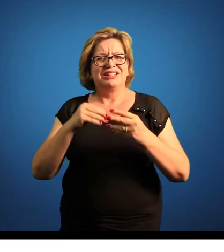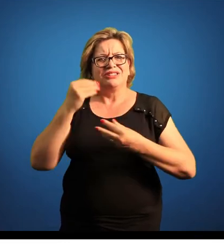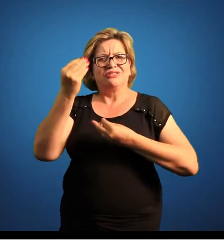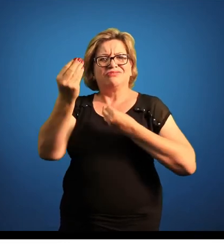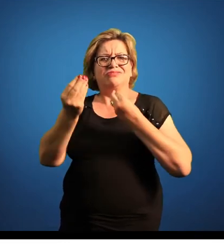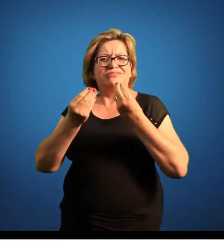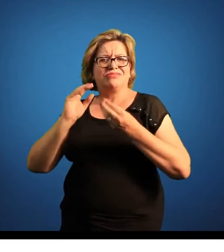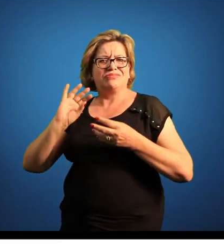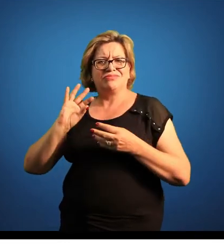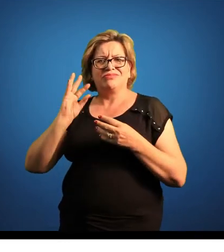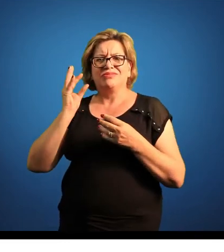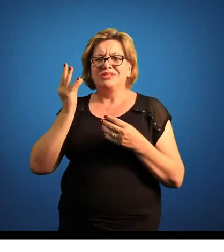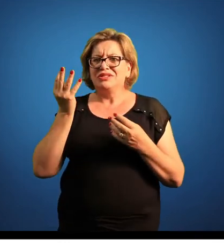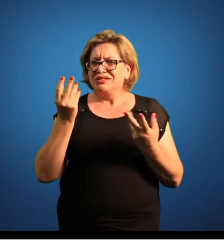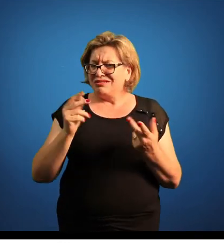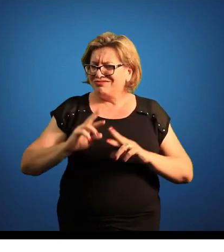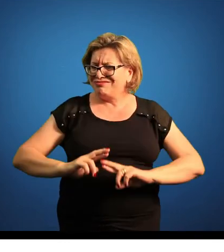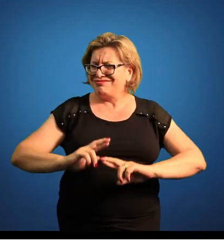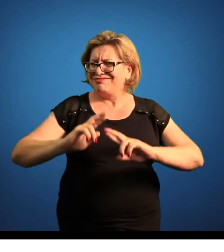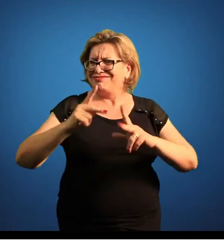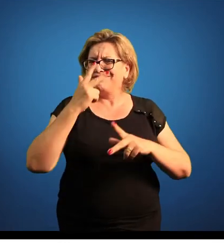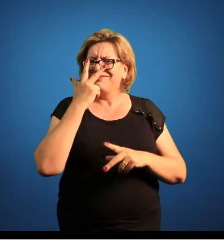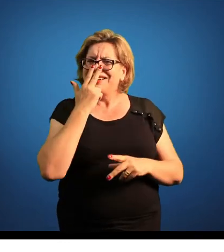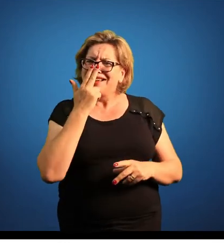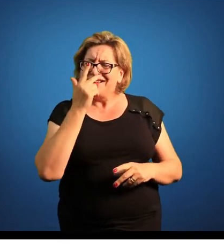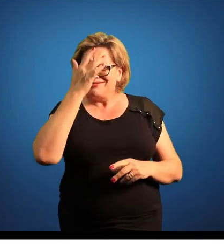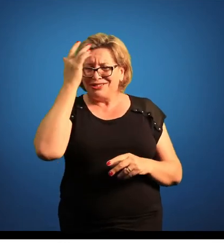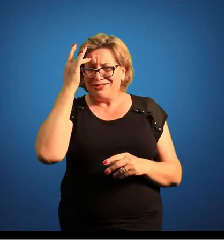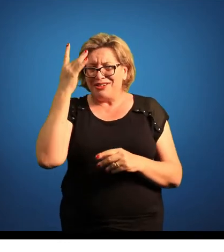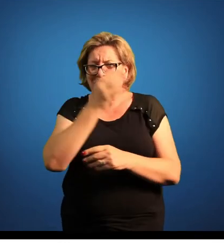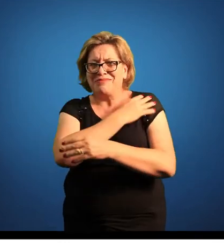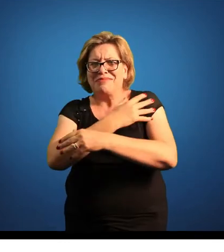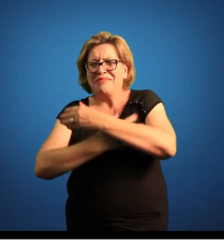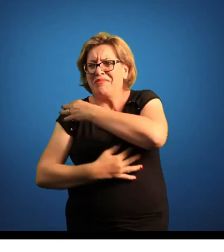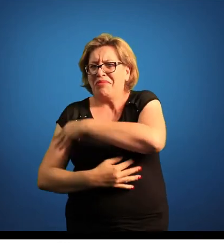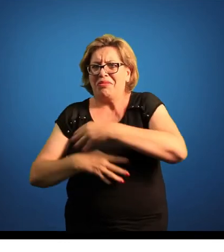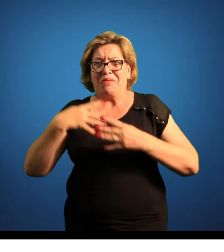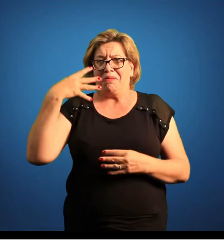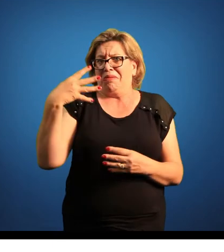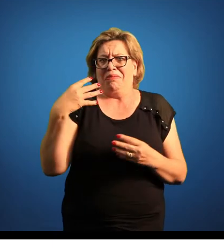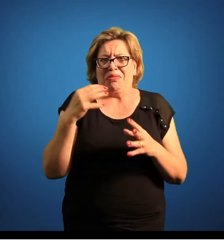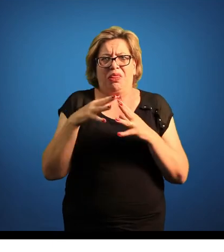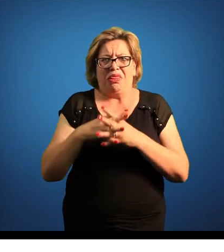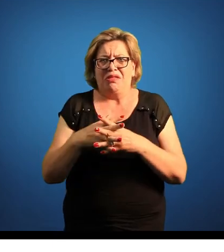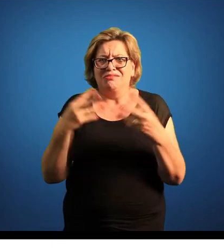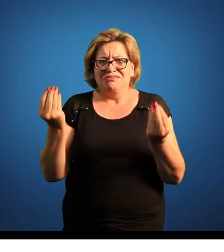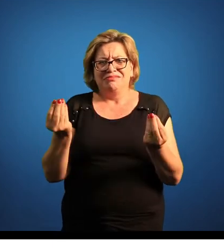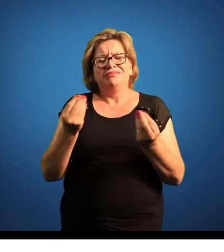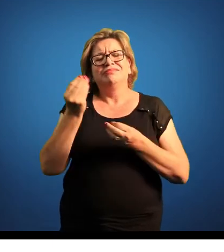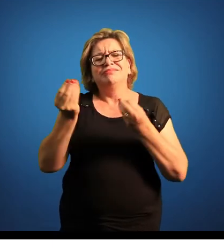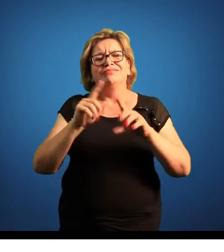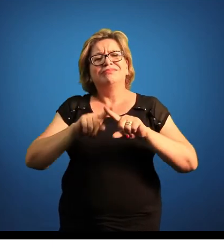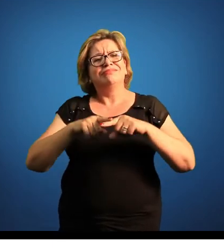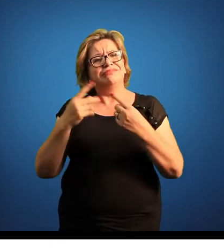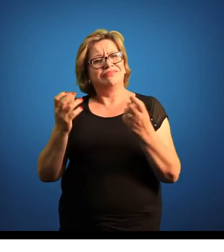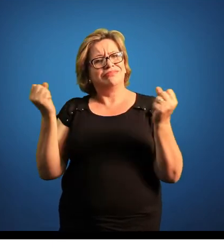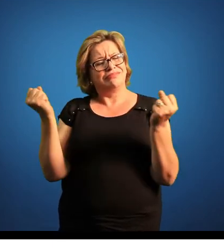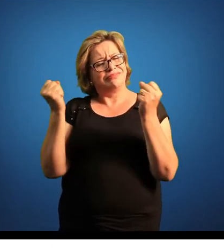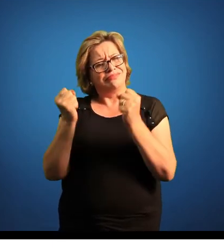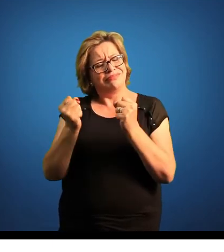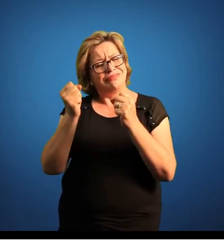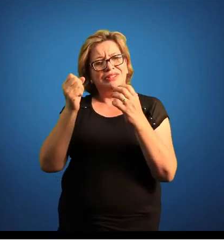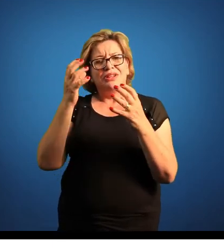Vai surgir um quatro braços. Não tem, isso não existe. Porém, eu posso calcular a